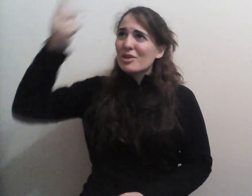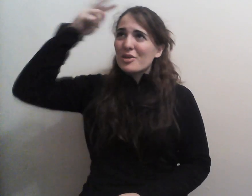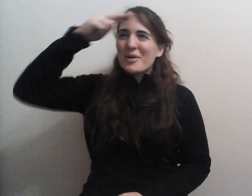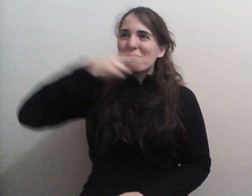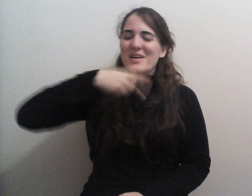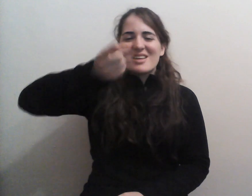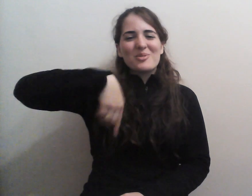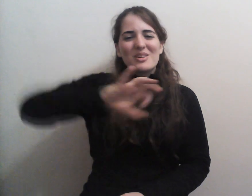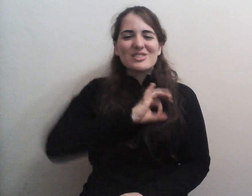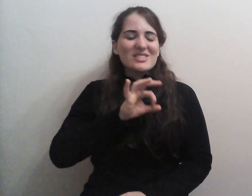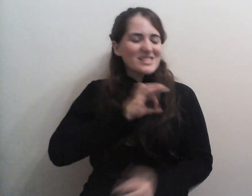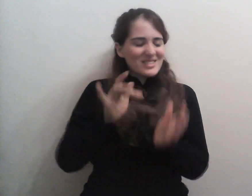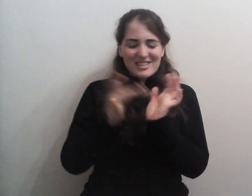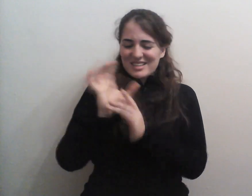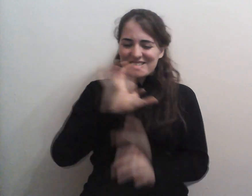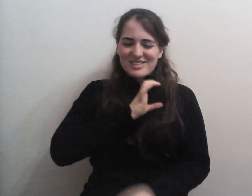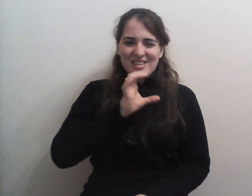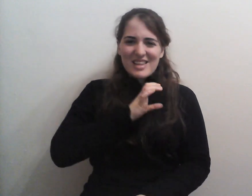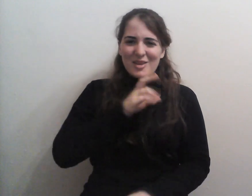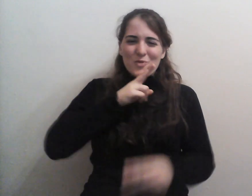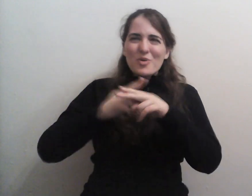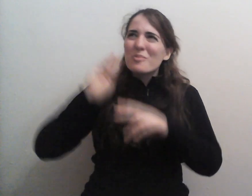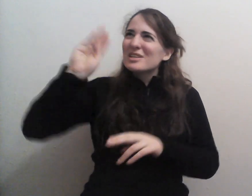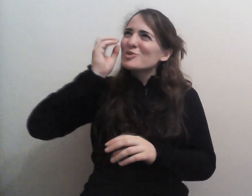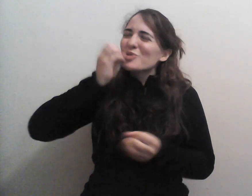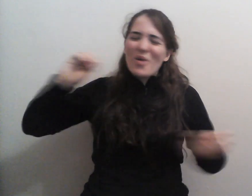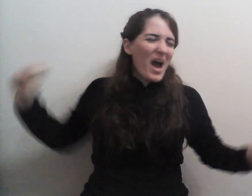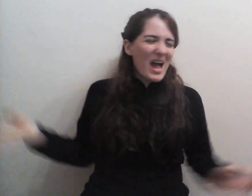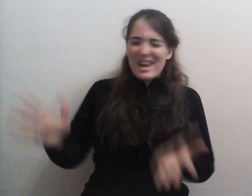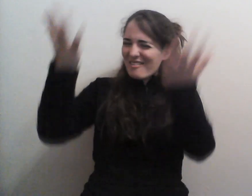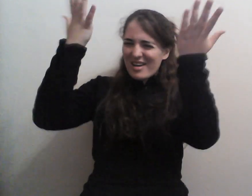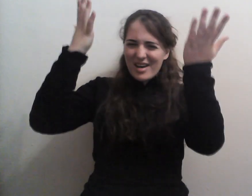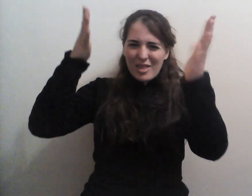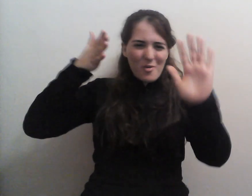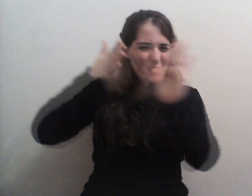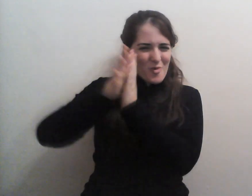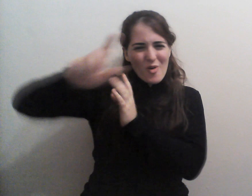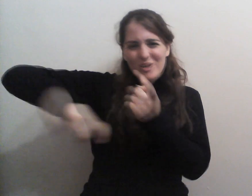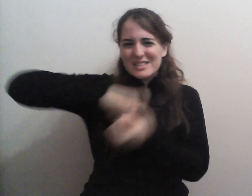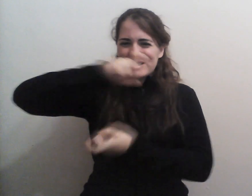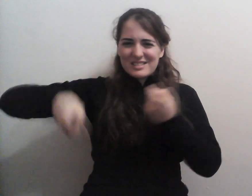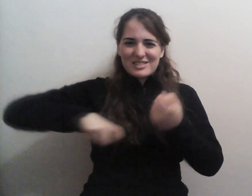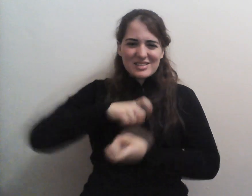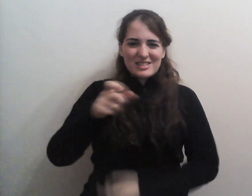Jesucristo. Alabado sea su nombre por los siglos de los siglos. Y el pueblo de Dios dijo: